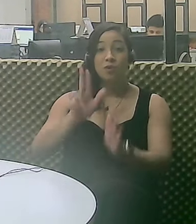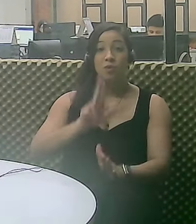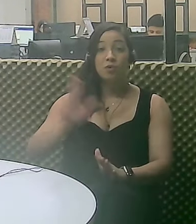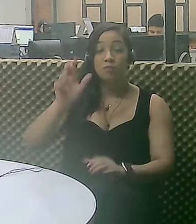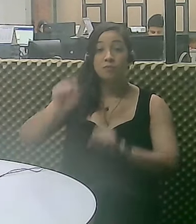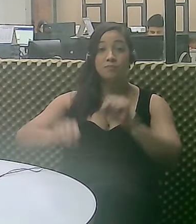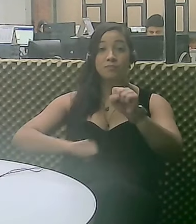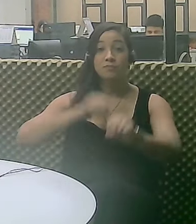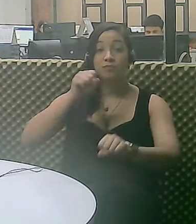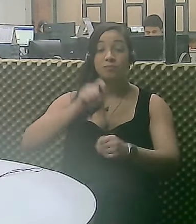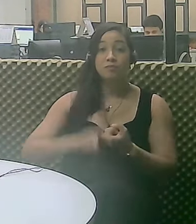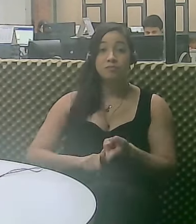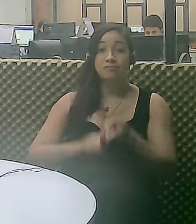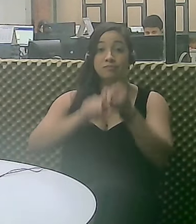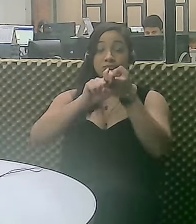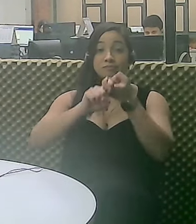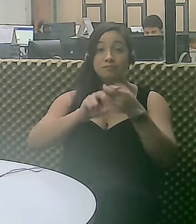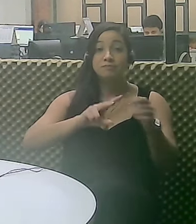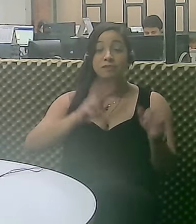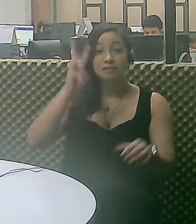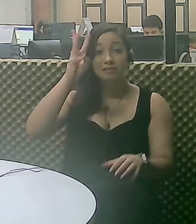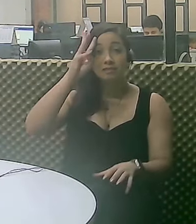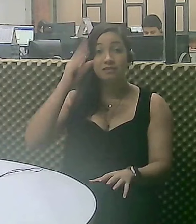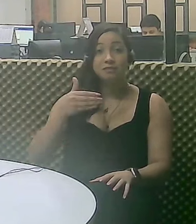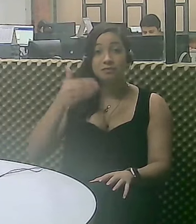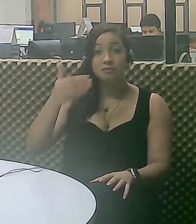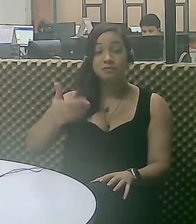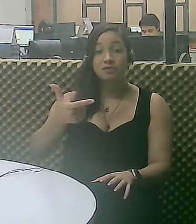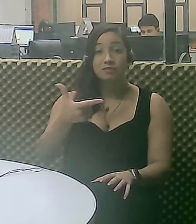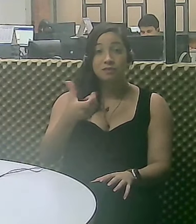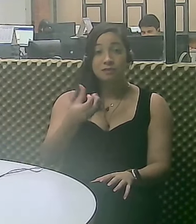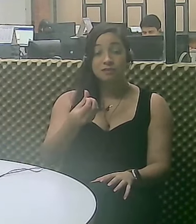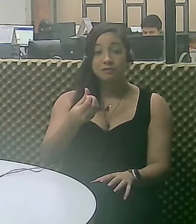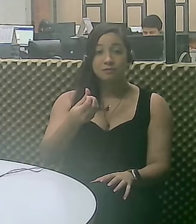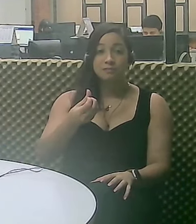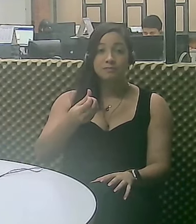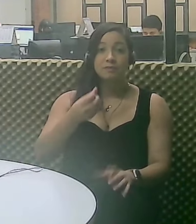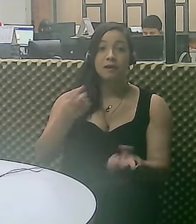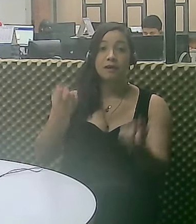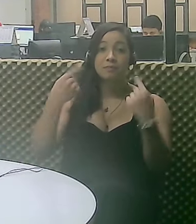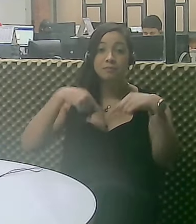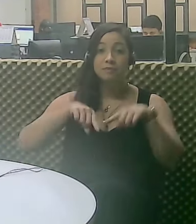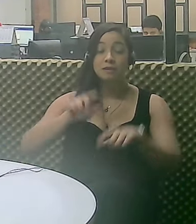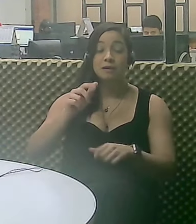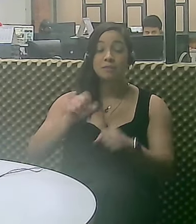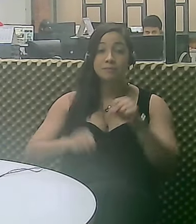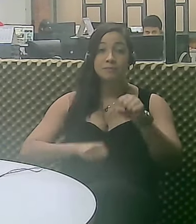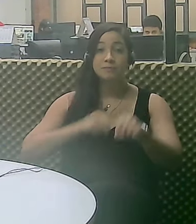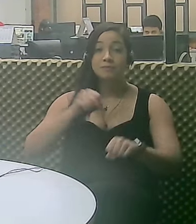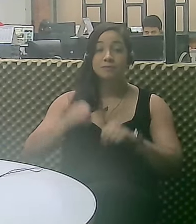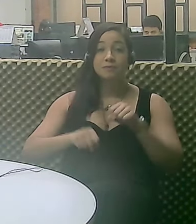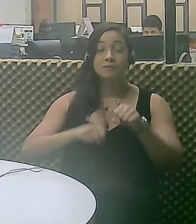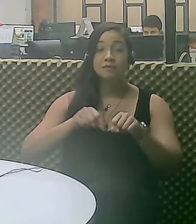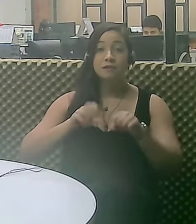Parks entrará em recesso a partir da próxima terça-feira, dia 26. Os empréstimos de bicicletas no Parque do